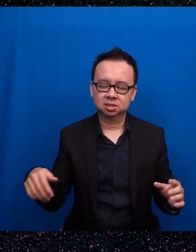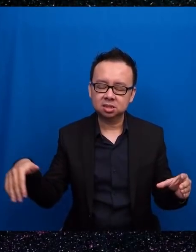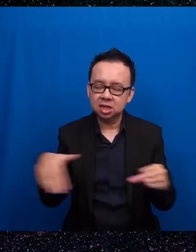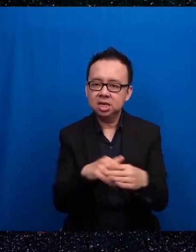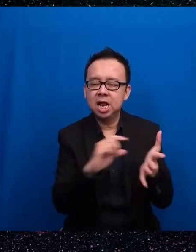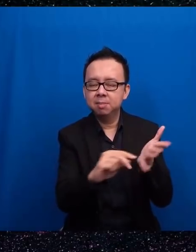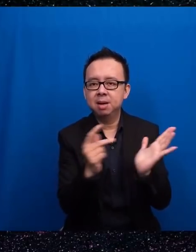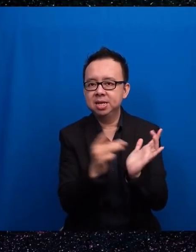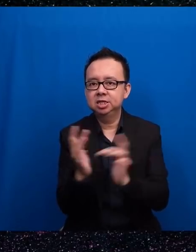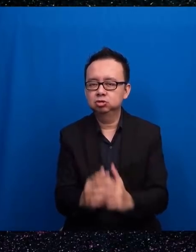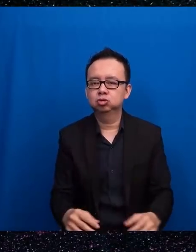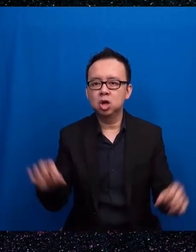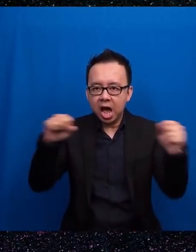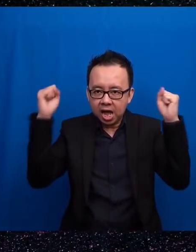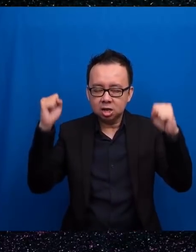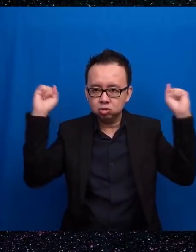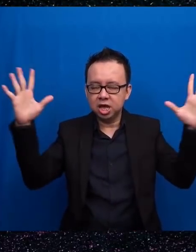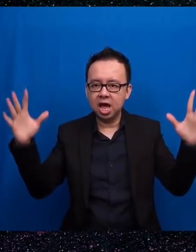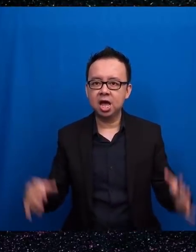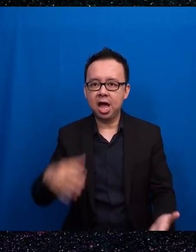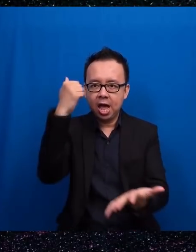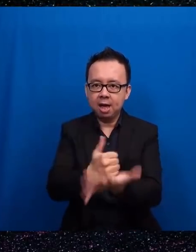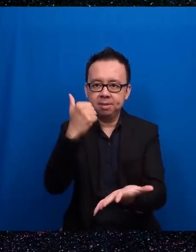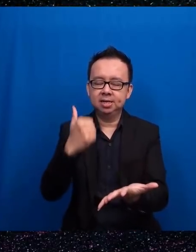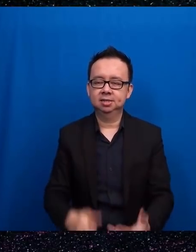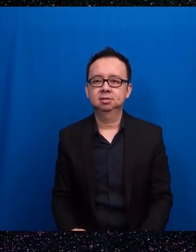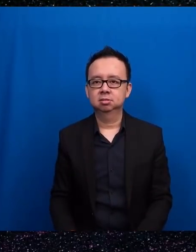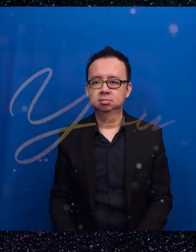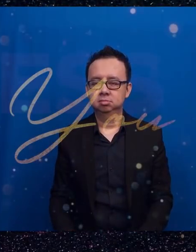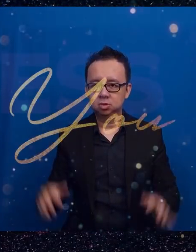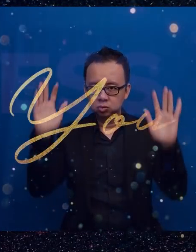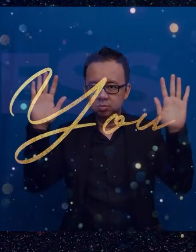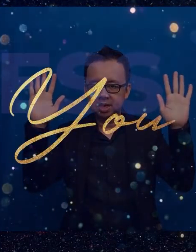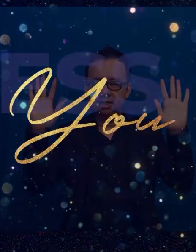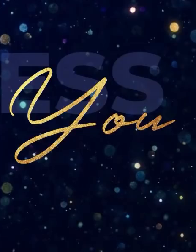Dalam nama Yesus, haleluya, amin. Selamat berhari Sabat. God bless you.